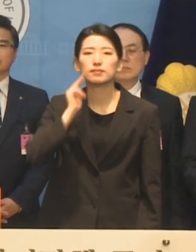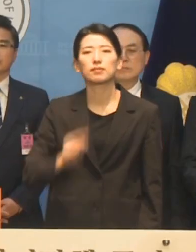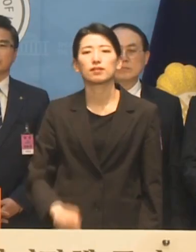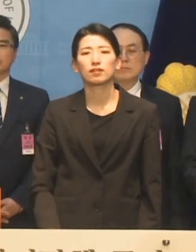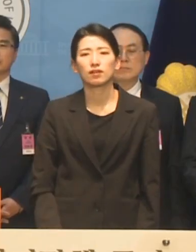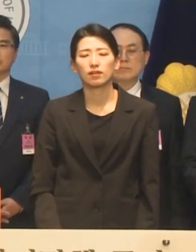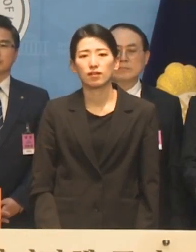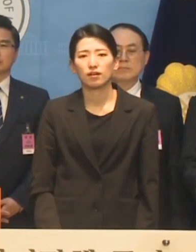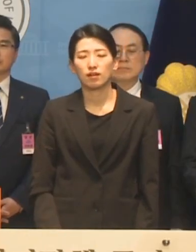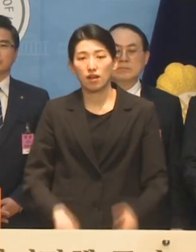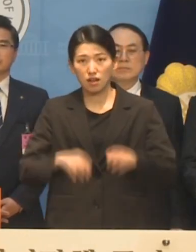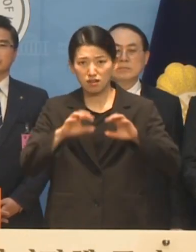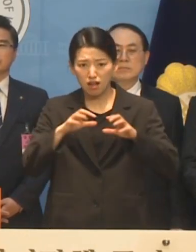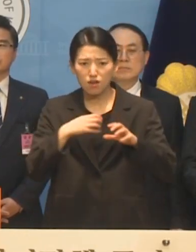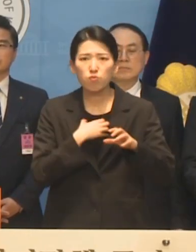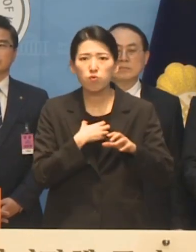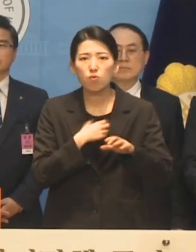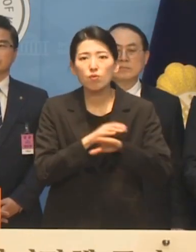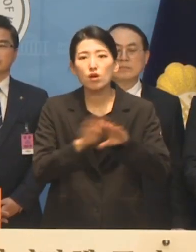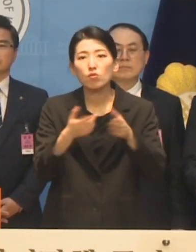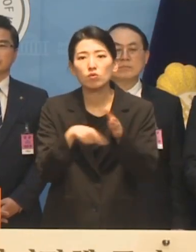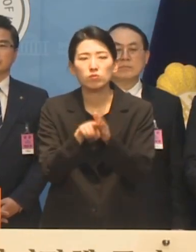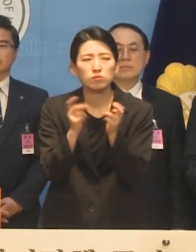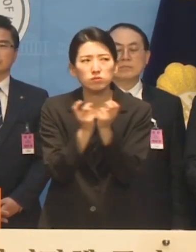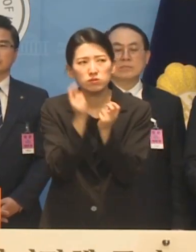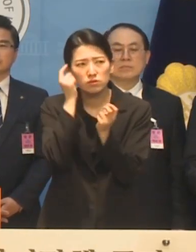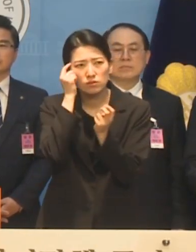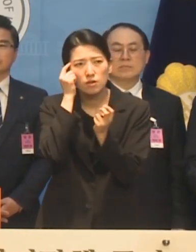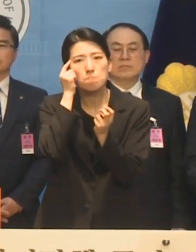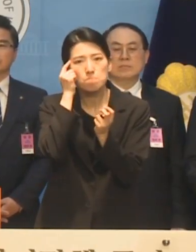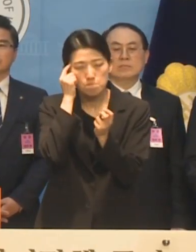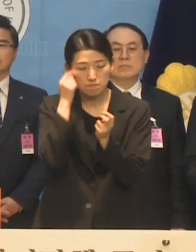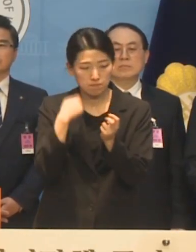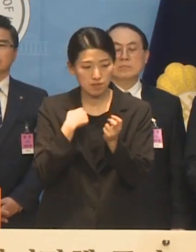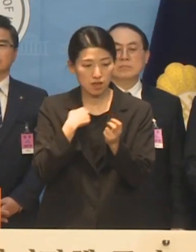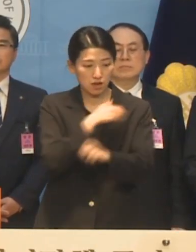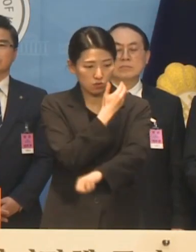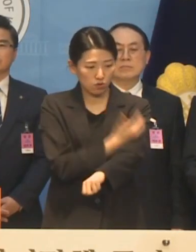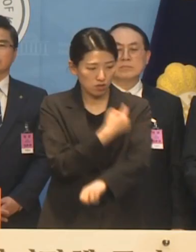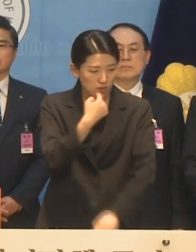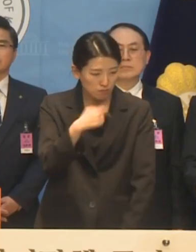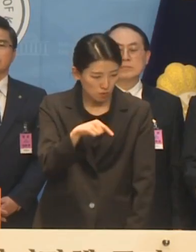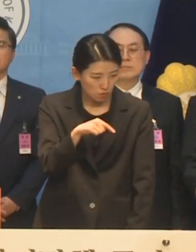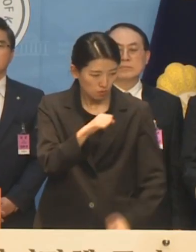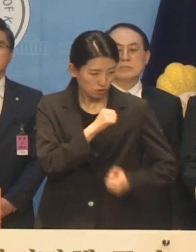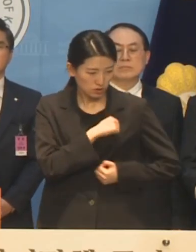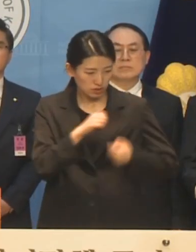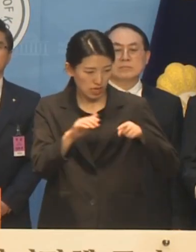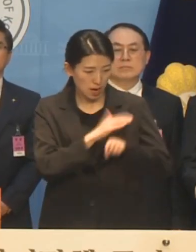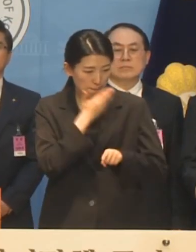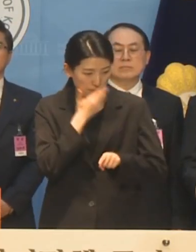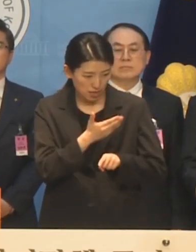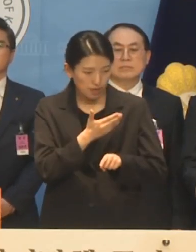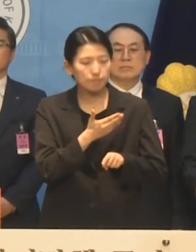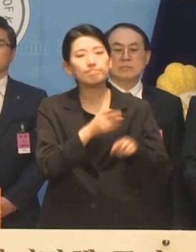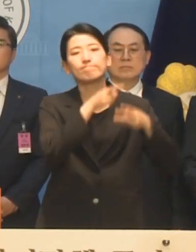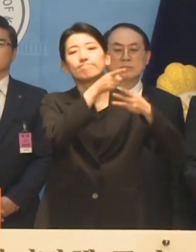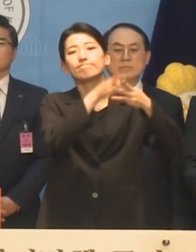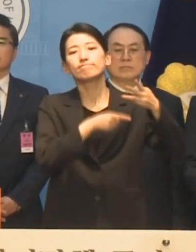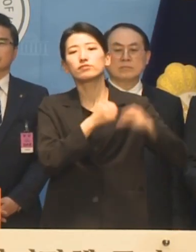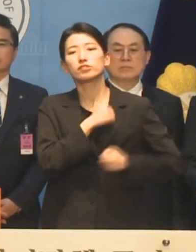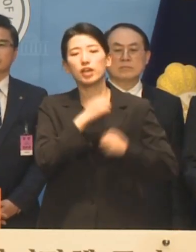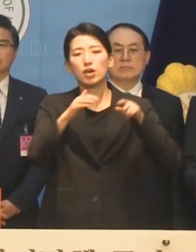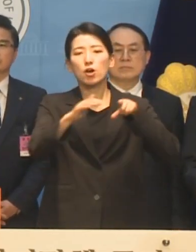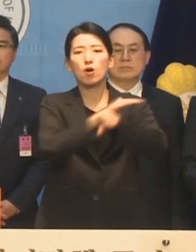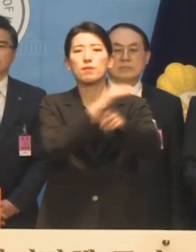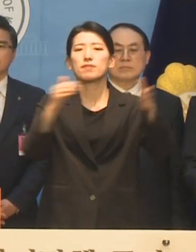나라를 위기에서 건지기 위해 대통령은 헌법에 부여한 고유 권한인 계엄을 선포했다. 그 결과